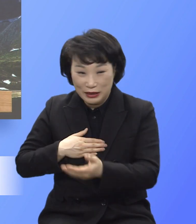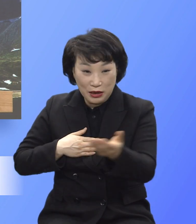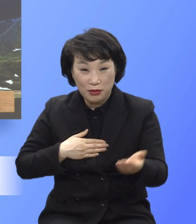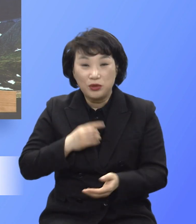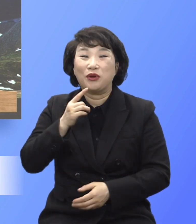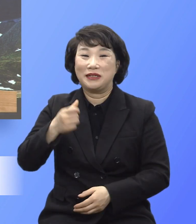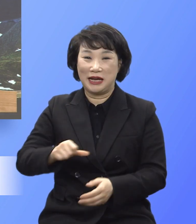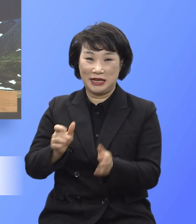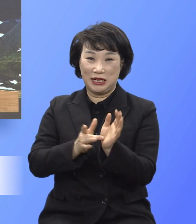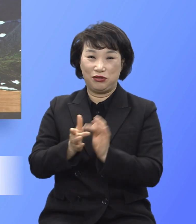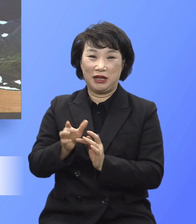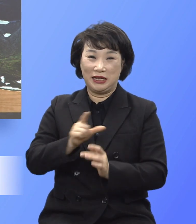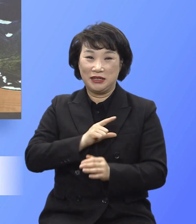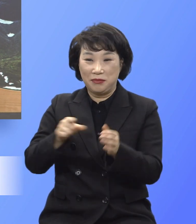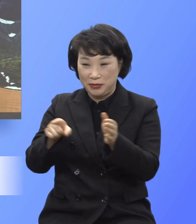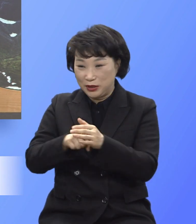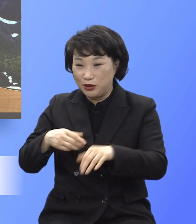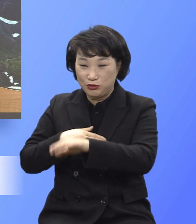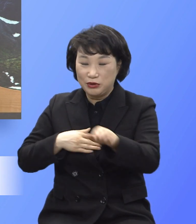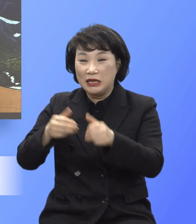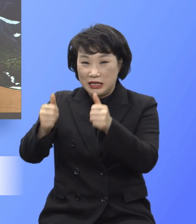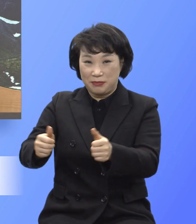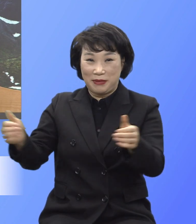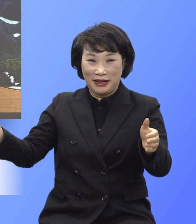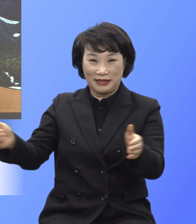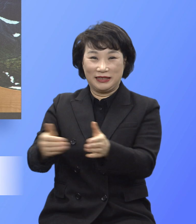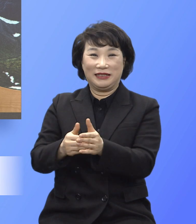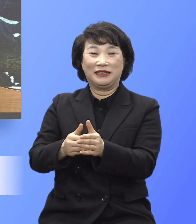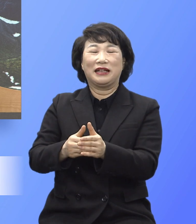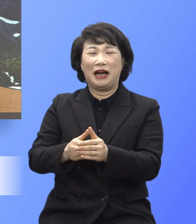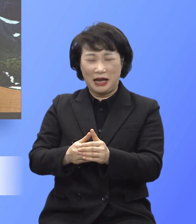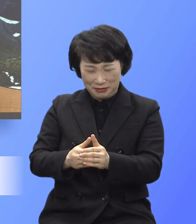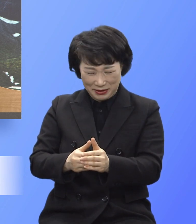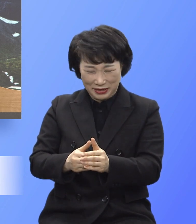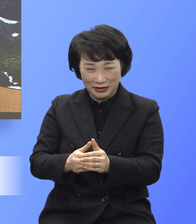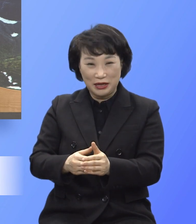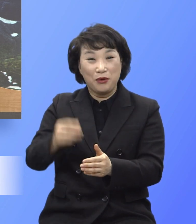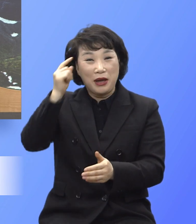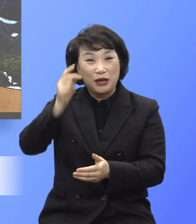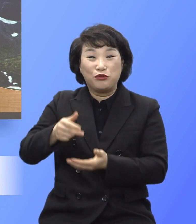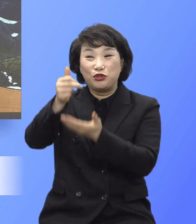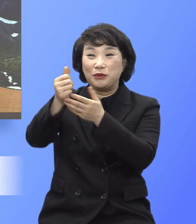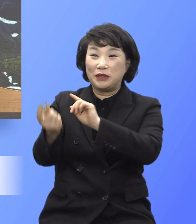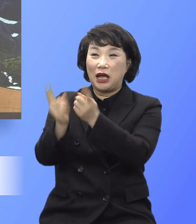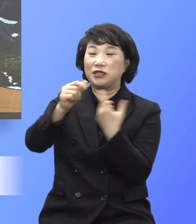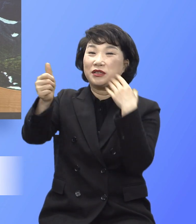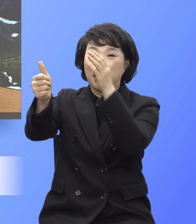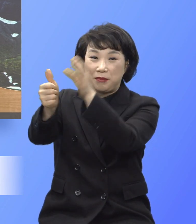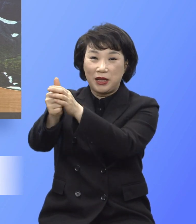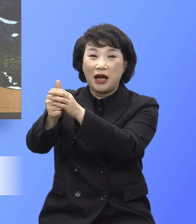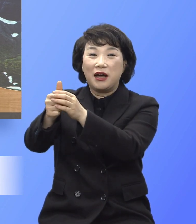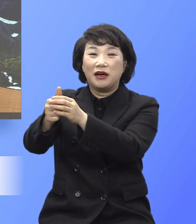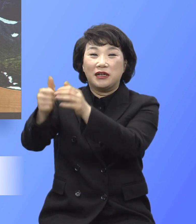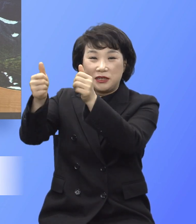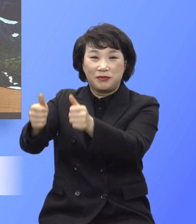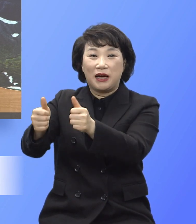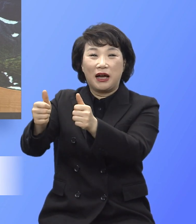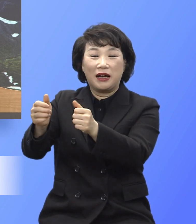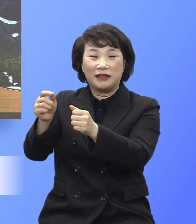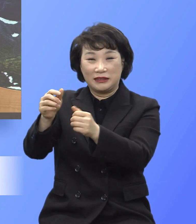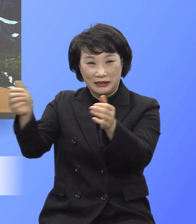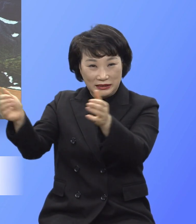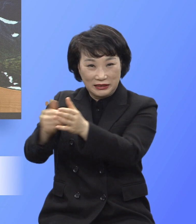독생자의 이름을 믿음으로 우리는 심판을 끝났습니다. 주님이 대신 십자가에서 심판을 받았기